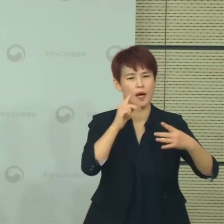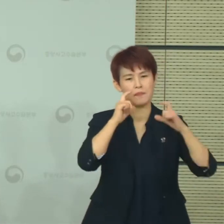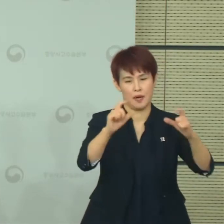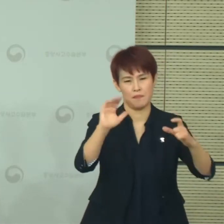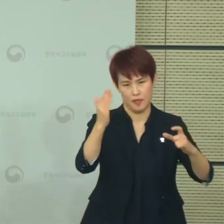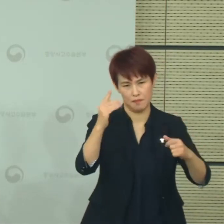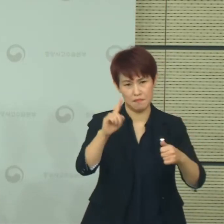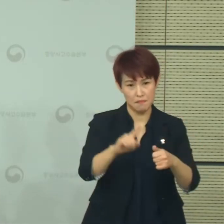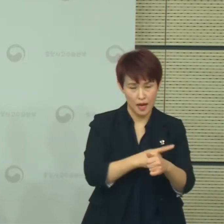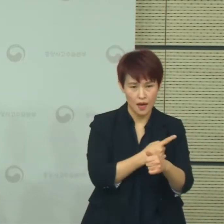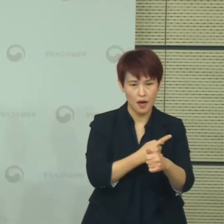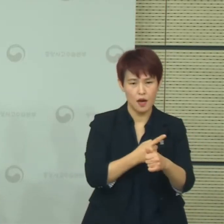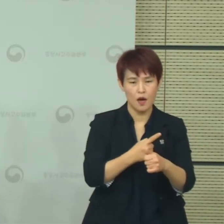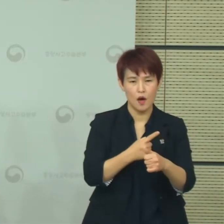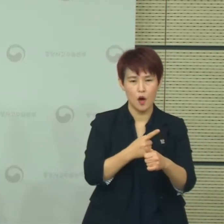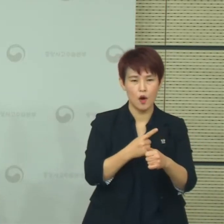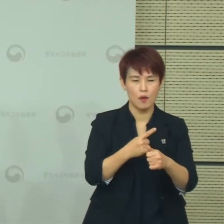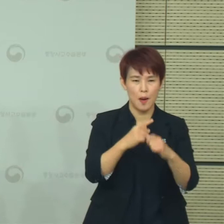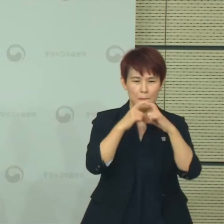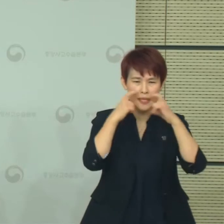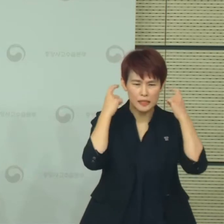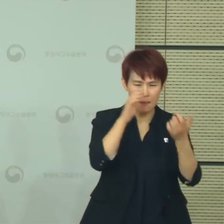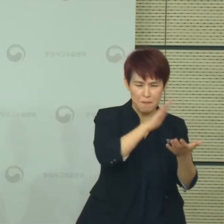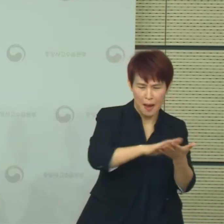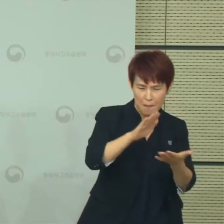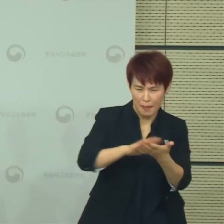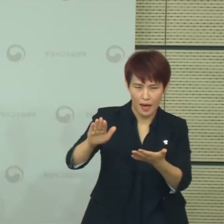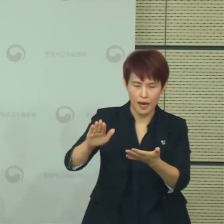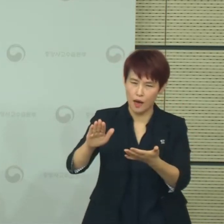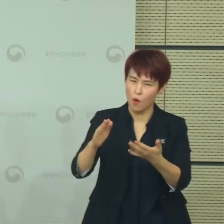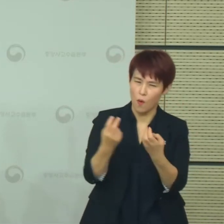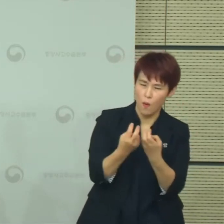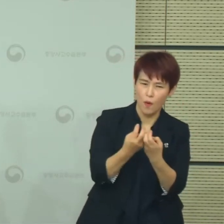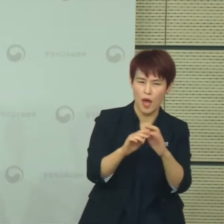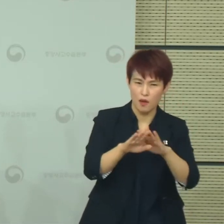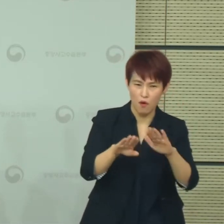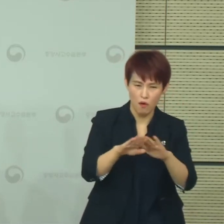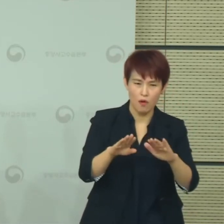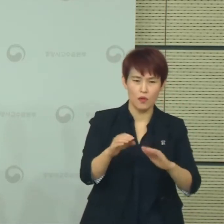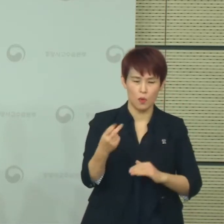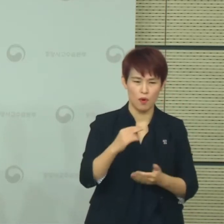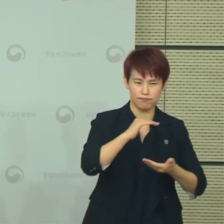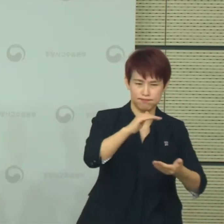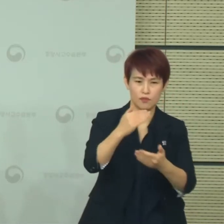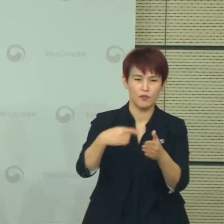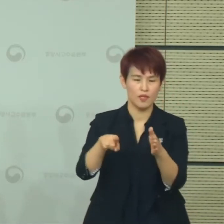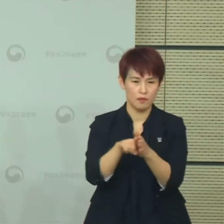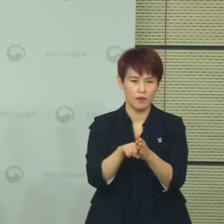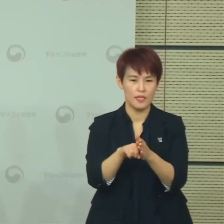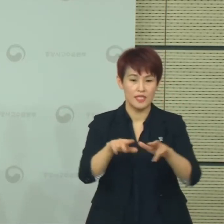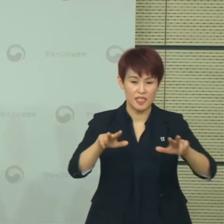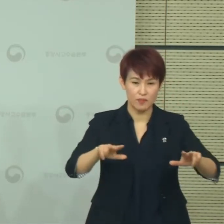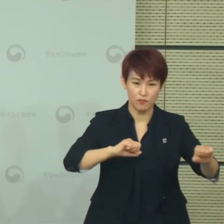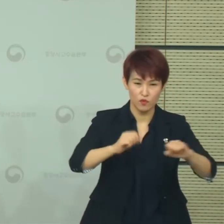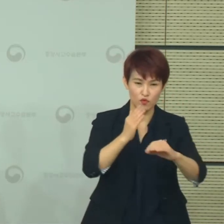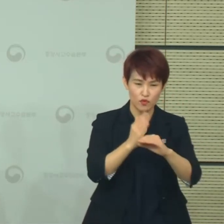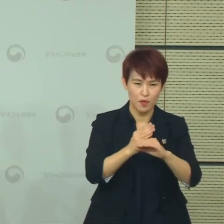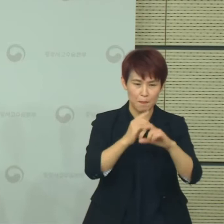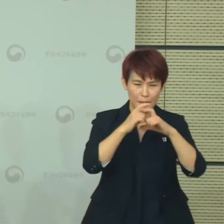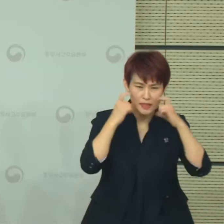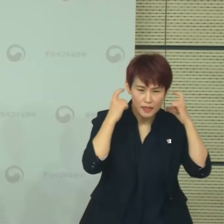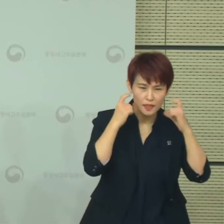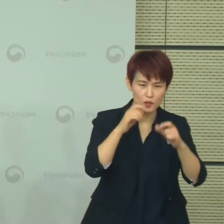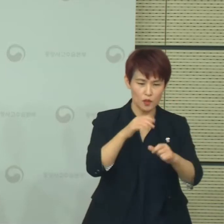격상됨에 따라 보건용 마스크 품귀 현상 해소와 수급 안정화를 위해 현재 시행 중인 마스크